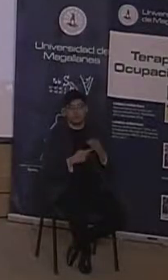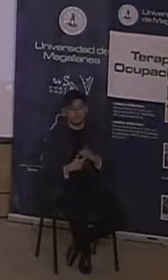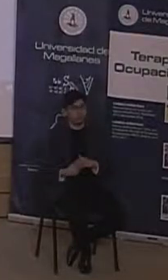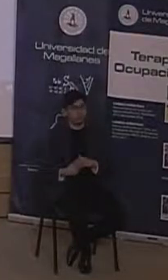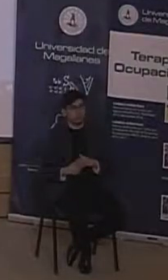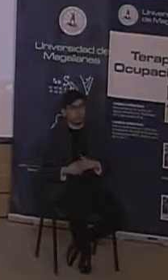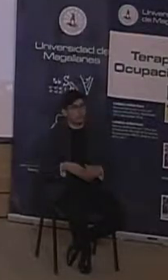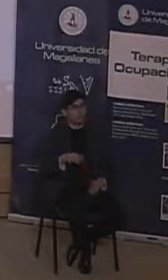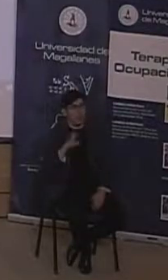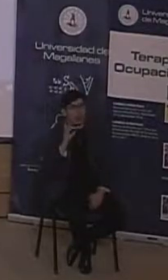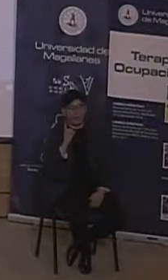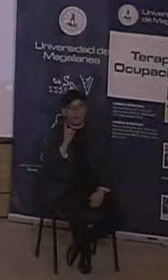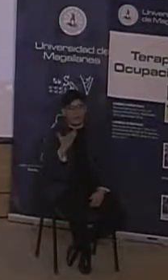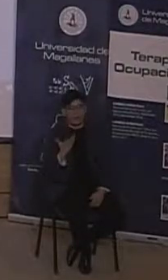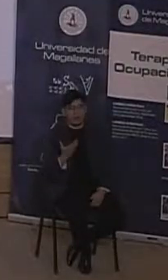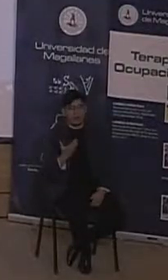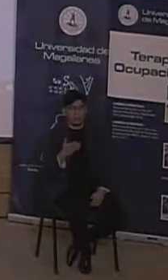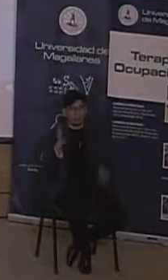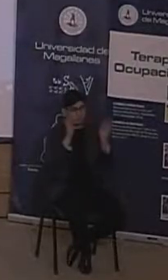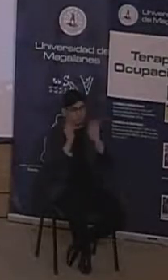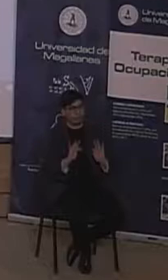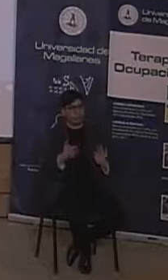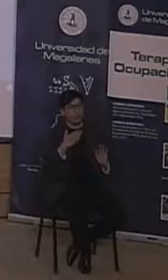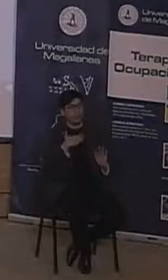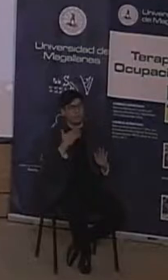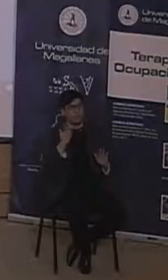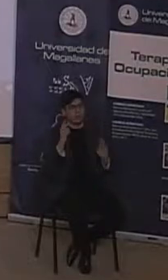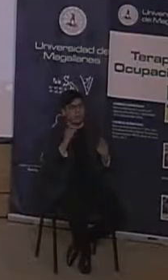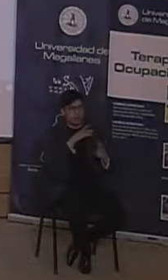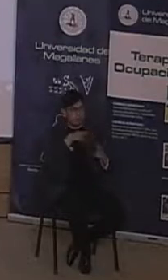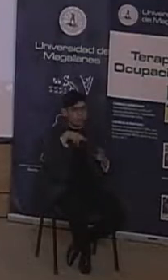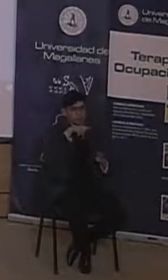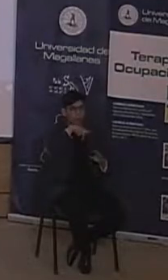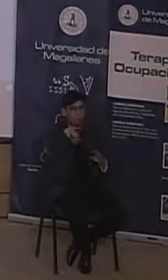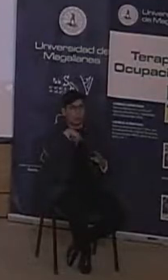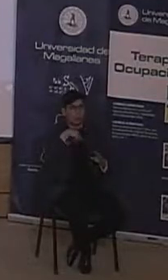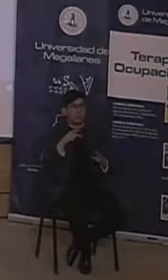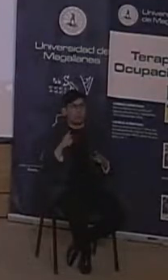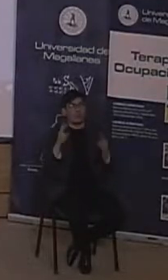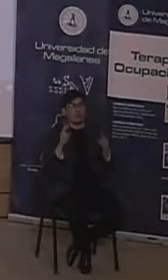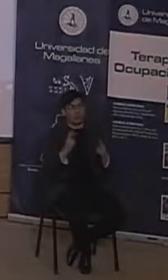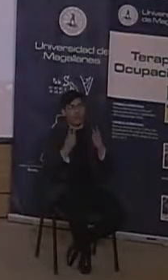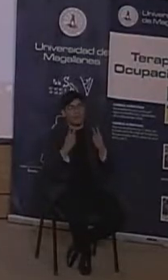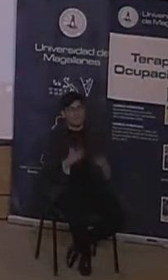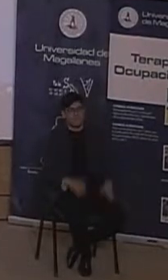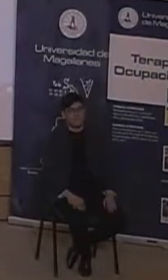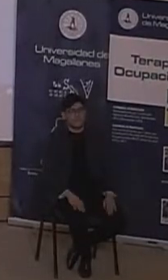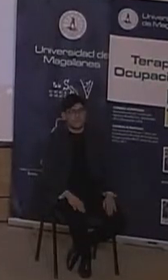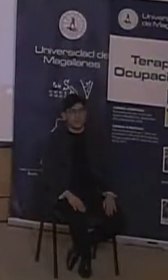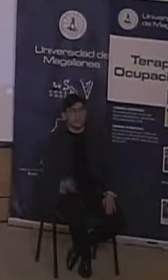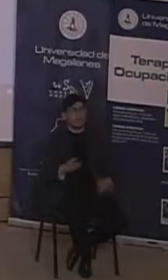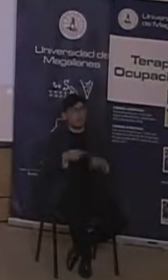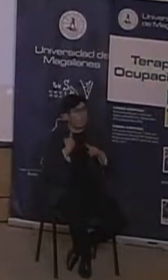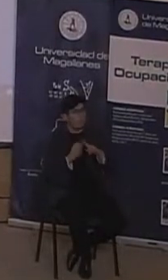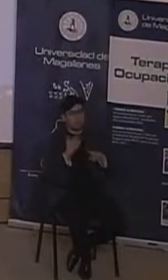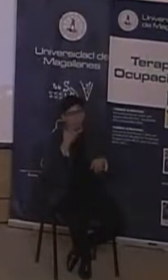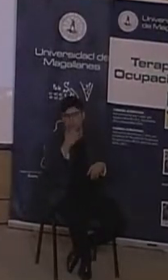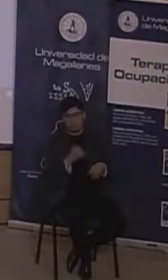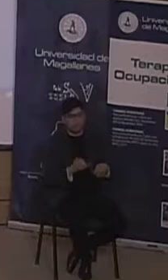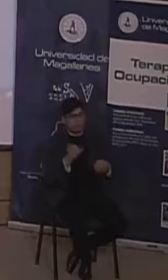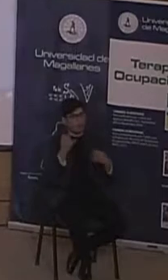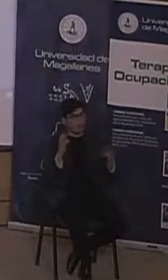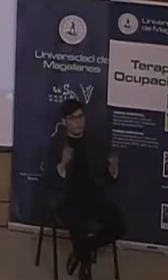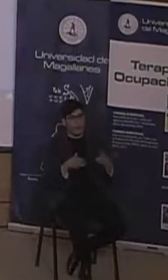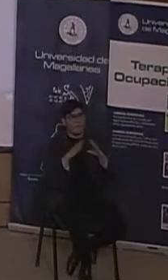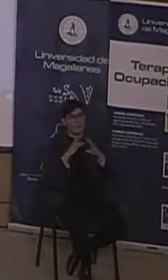la discapacidad forma parte de nuestras vidas nos rehabilitamos y somos felices las más de las veces somos felices pero cuando se nos